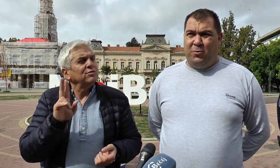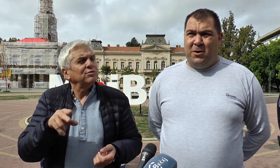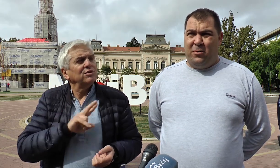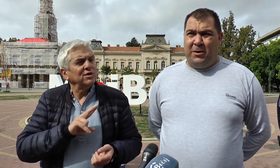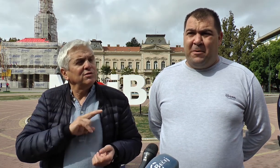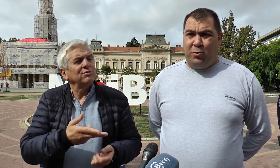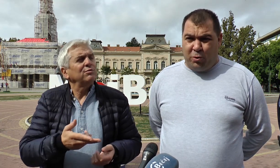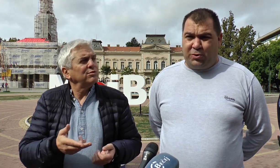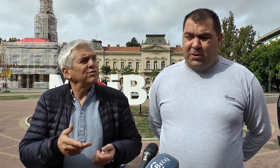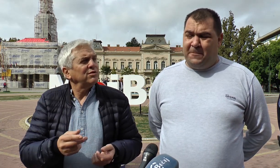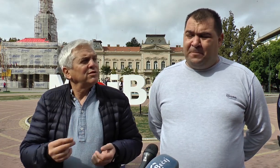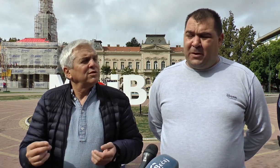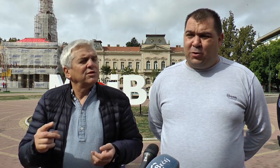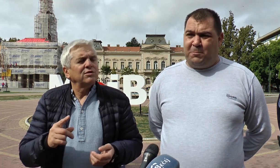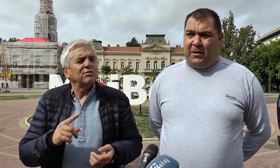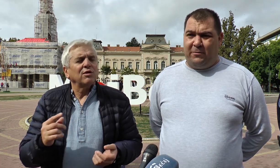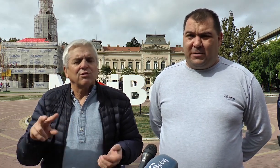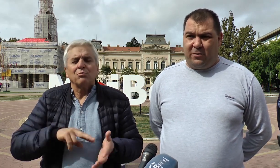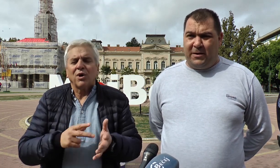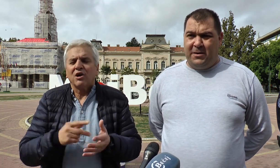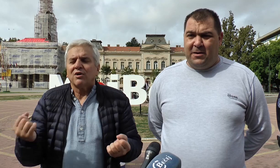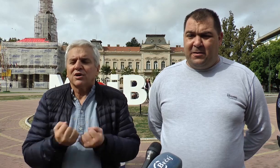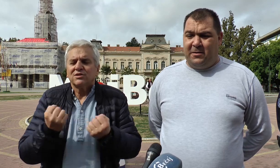van, és a munkájuk minden szempontból dicséretre méltó.